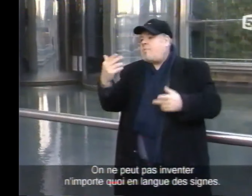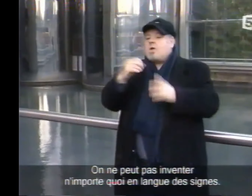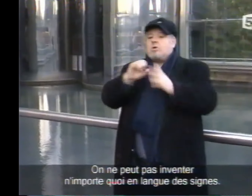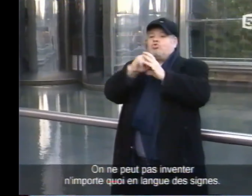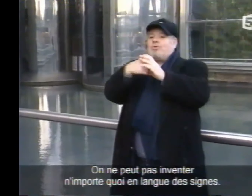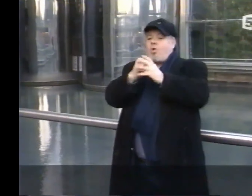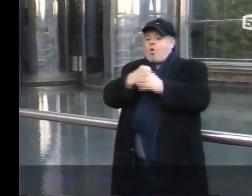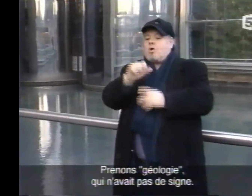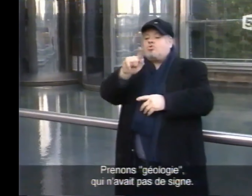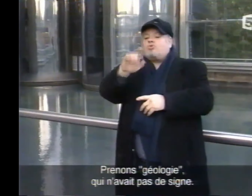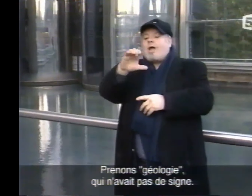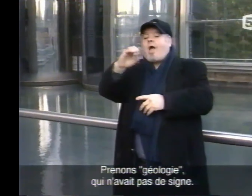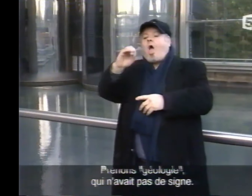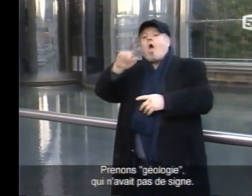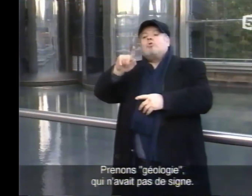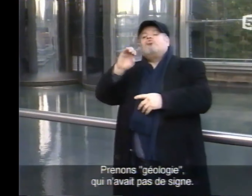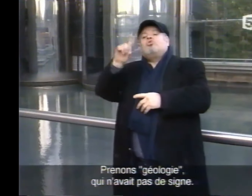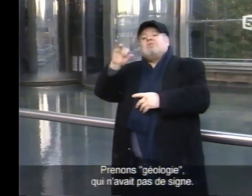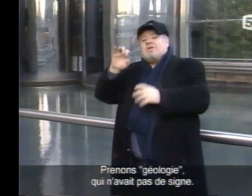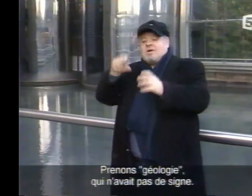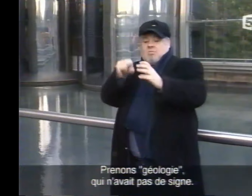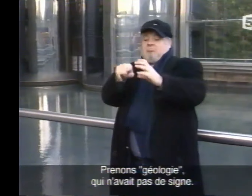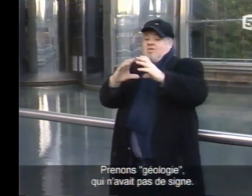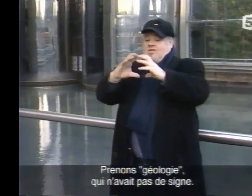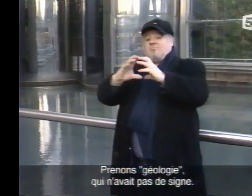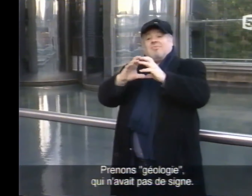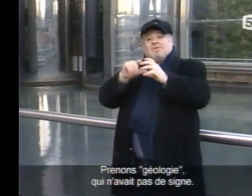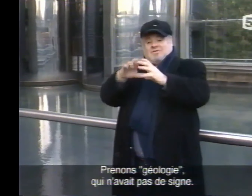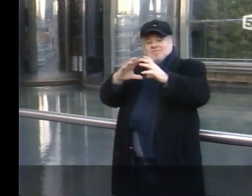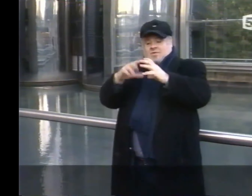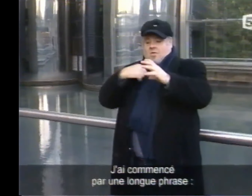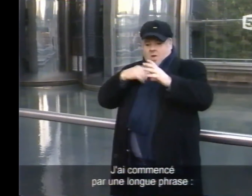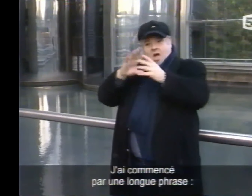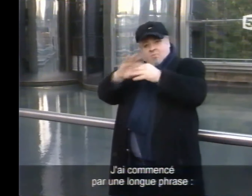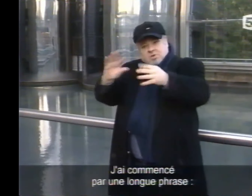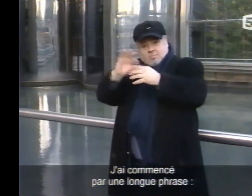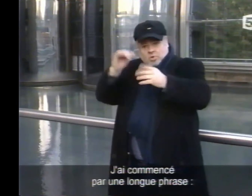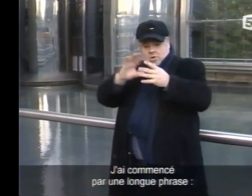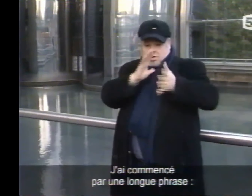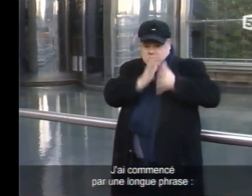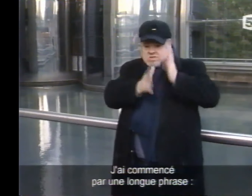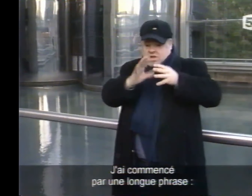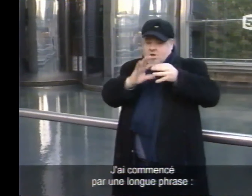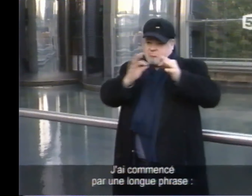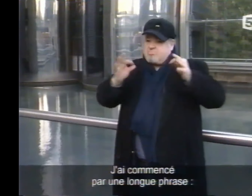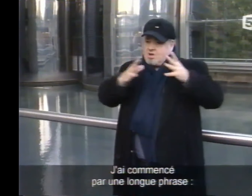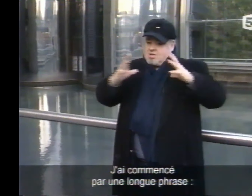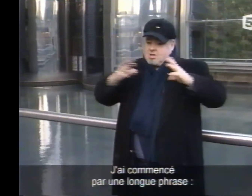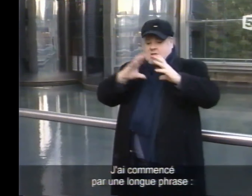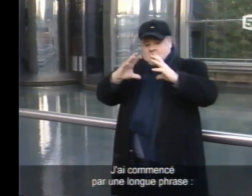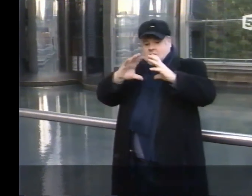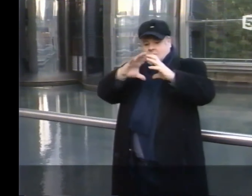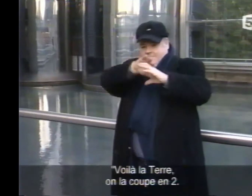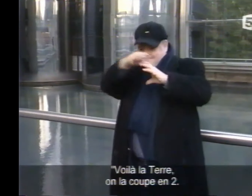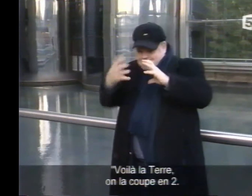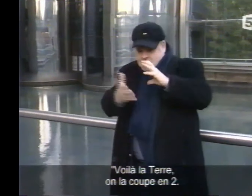signes. Prenons le mot « géologie » qui n'avait pas de signe équivalent. J'ai commencé par une longue phrase. J'ai dit « Voilà la Terre,